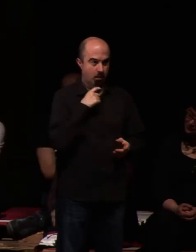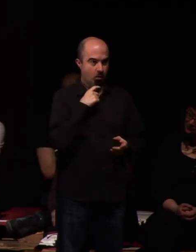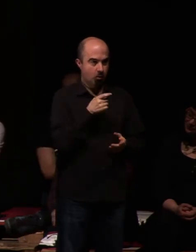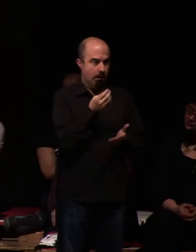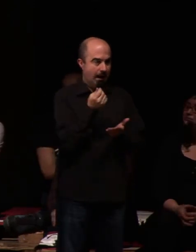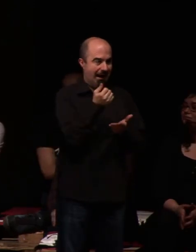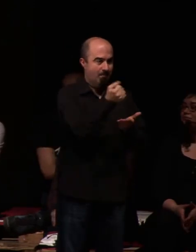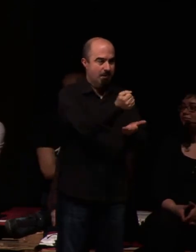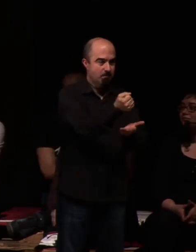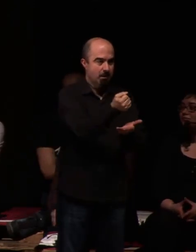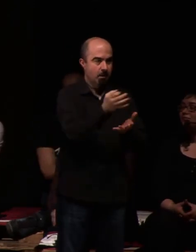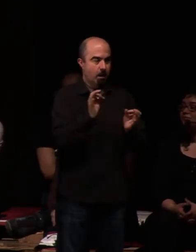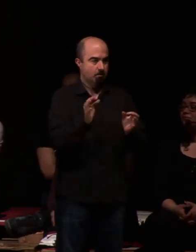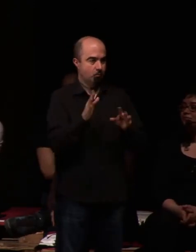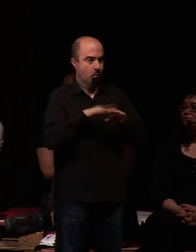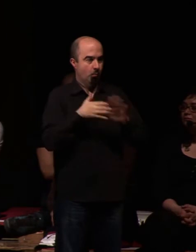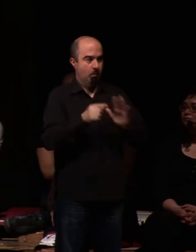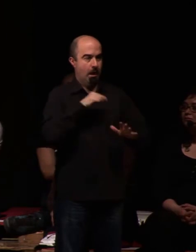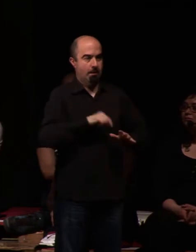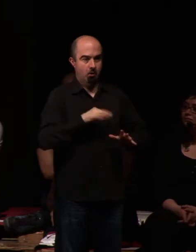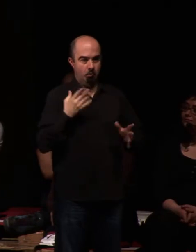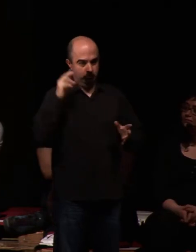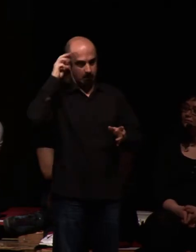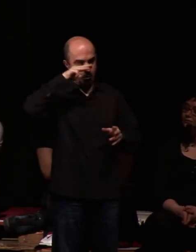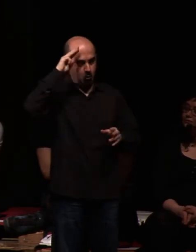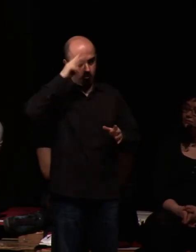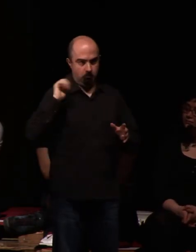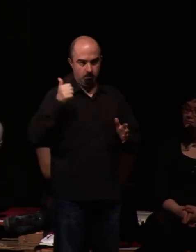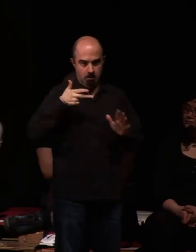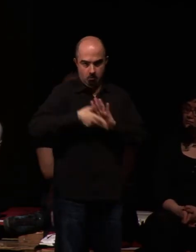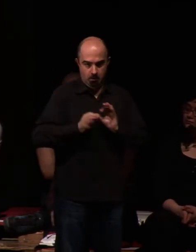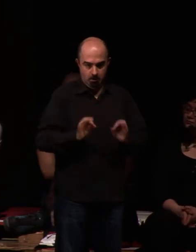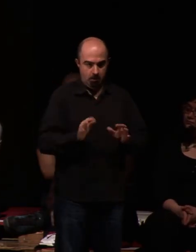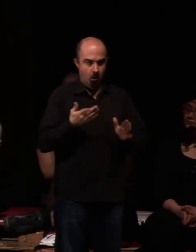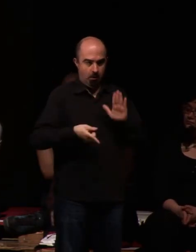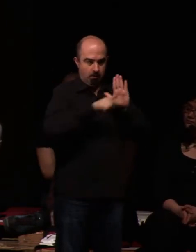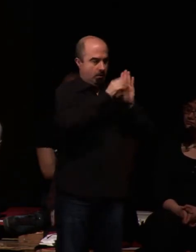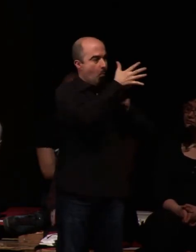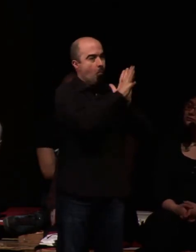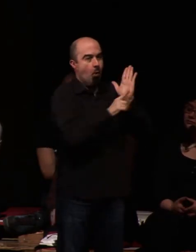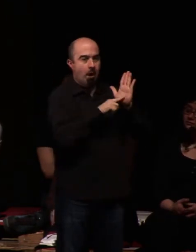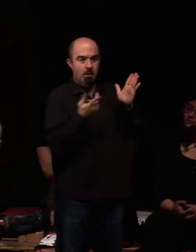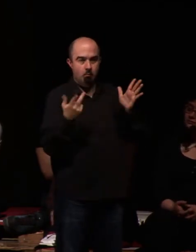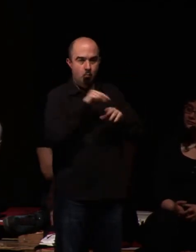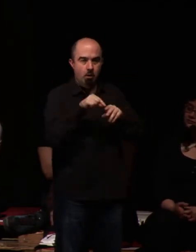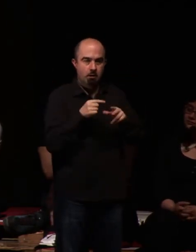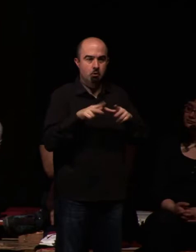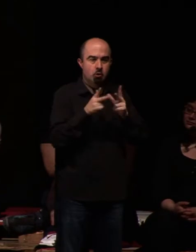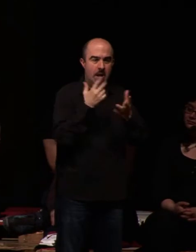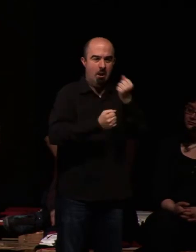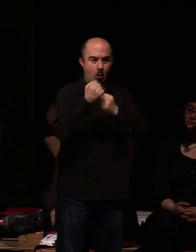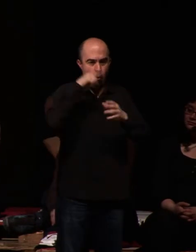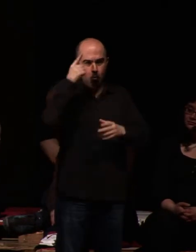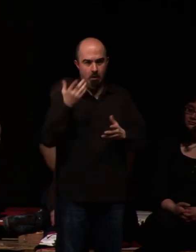anticapitalisme en primera instància és ètic i és antropològic, i després es tradueix en un programa polític, social i econòmic i cultural